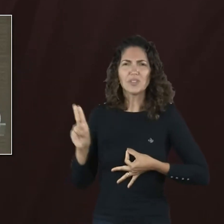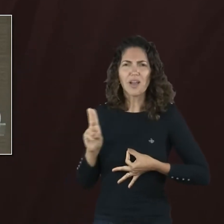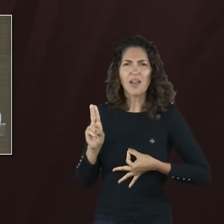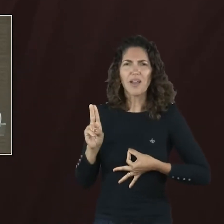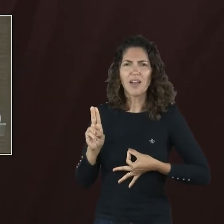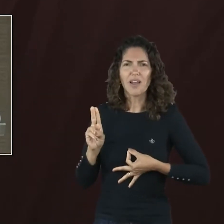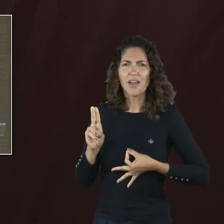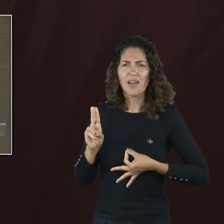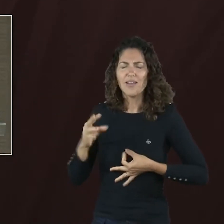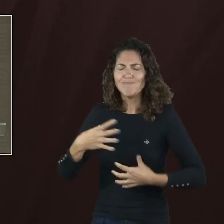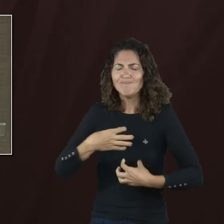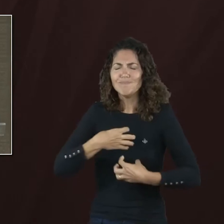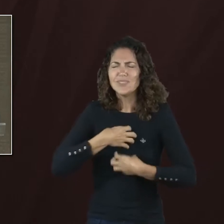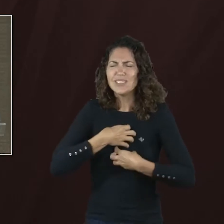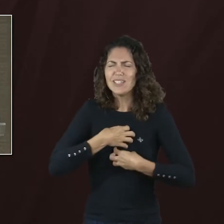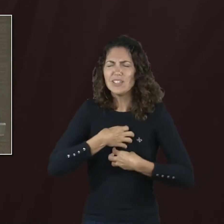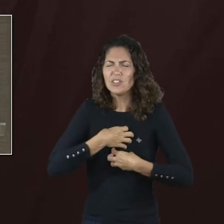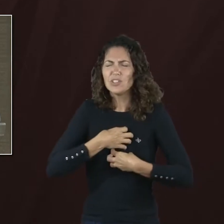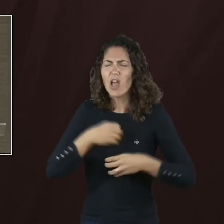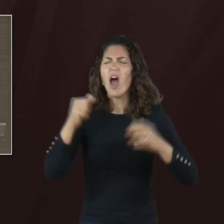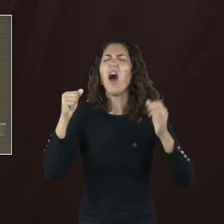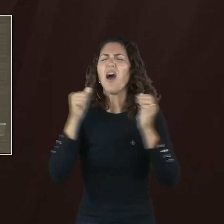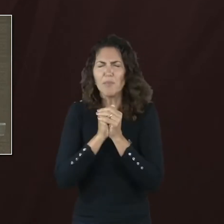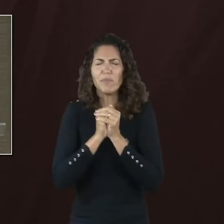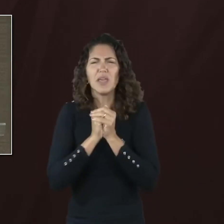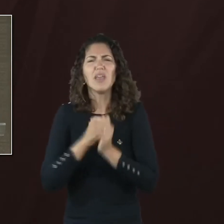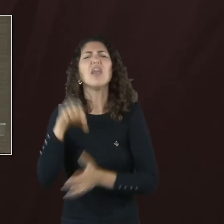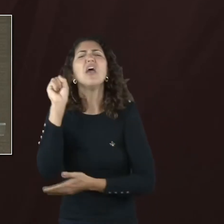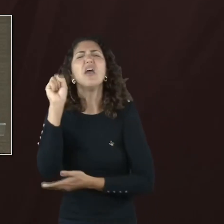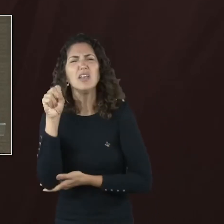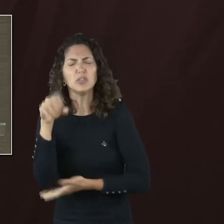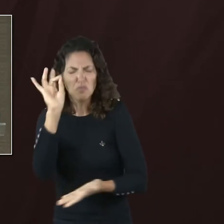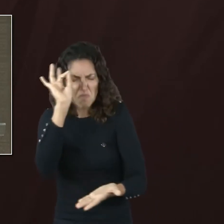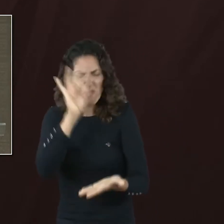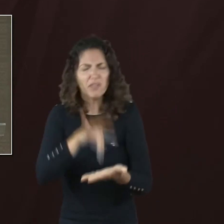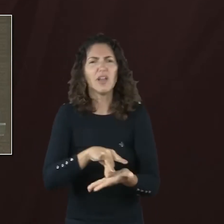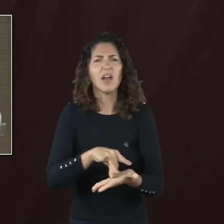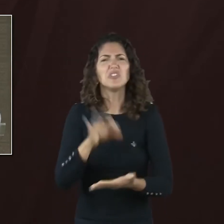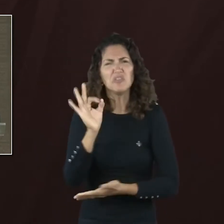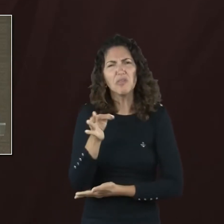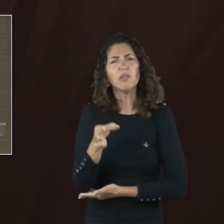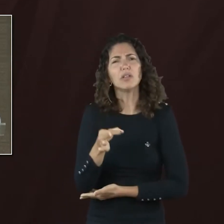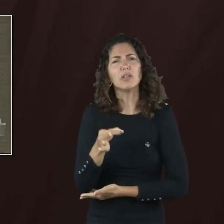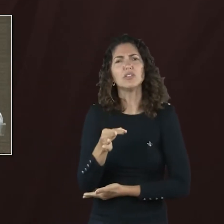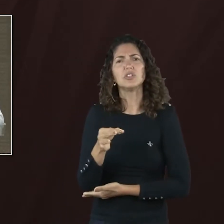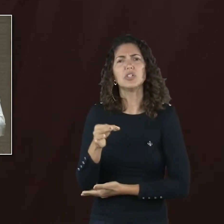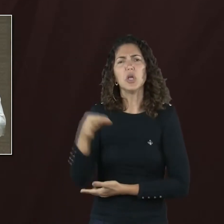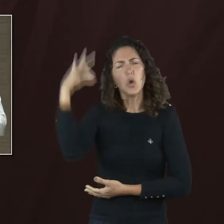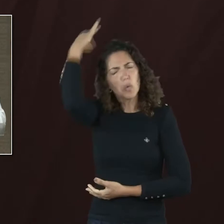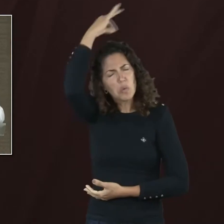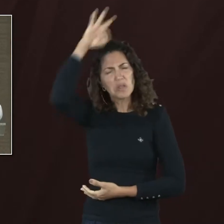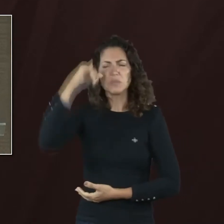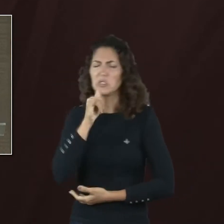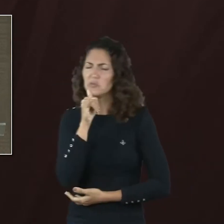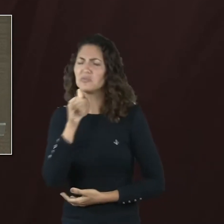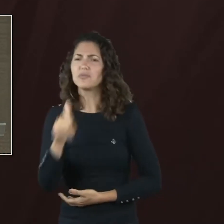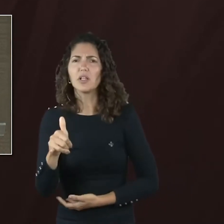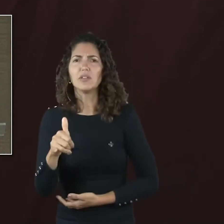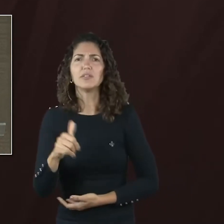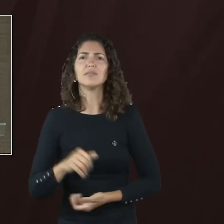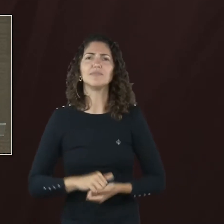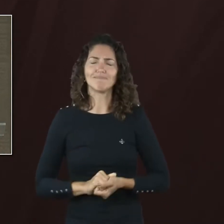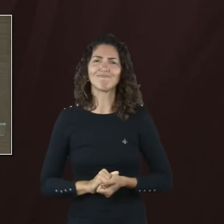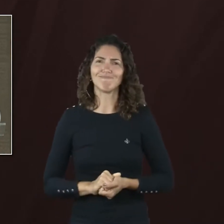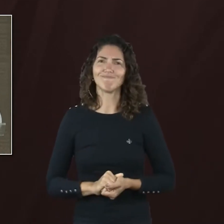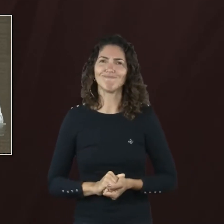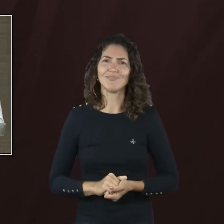você. Imediatamente você diz: amém, é isso mesmo, eu confirmo. É o Espírito falando, não é mesmo, irmãos? Então o Espírito